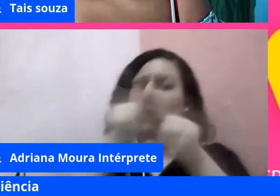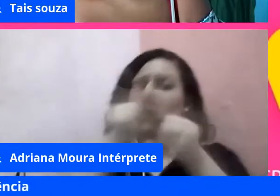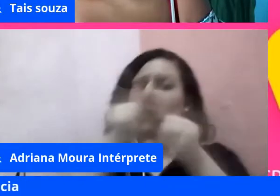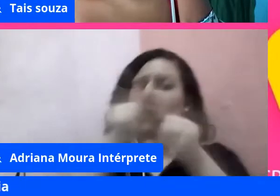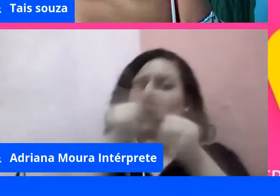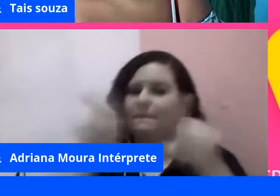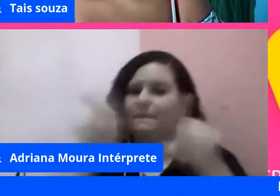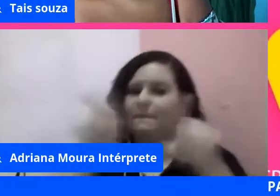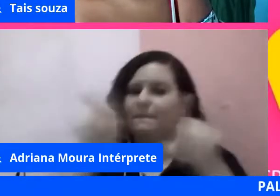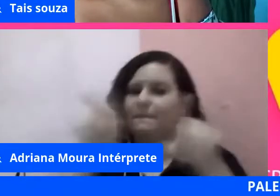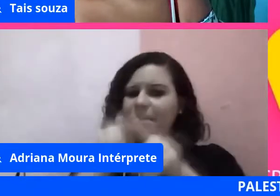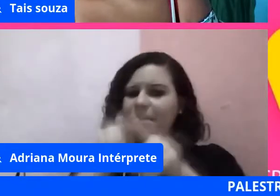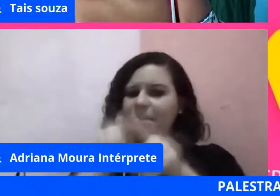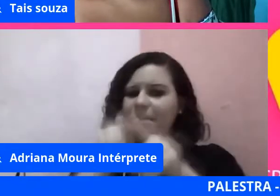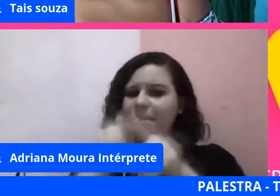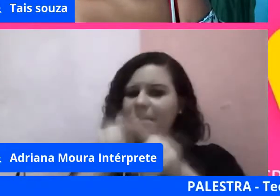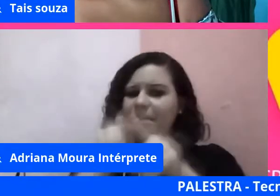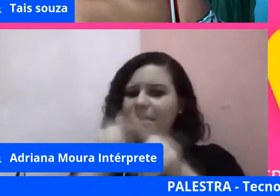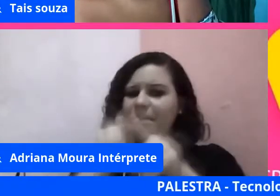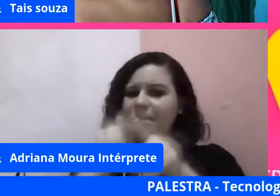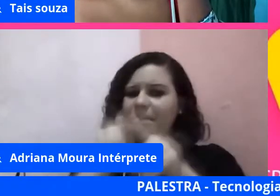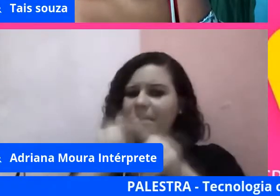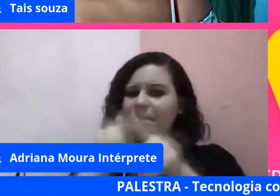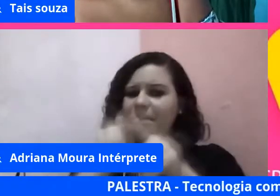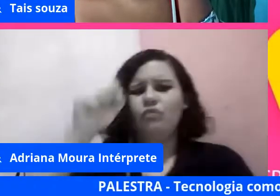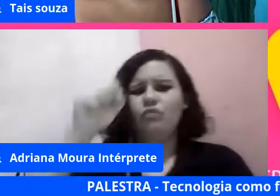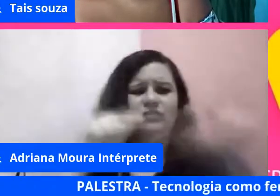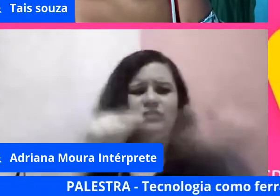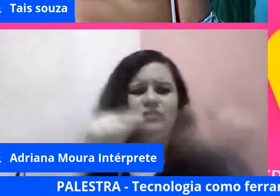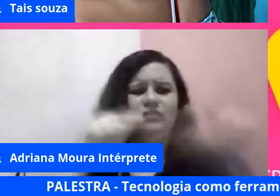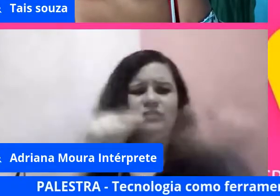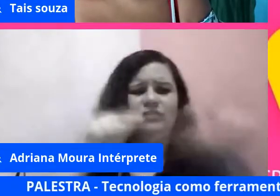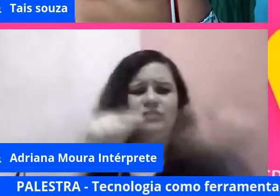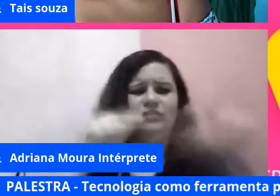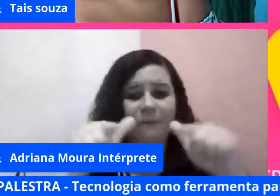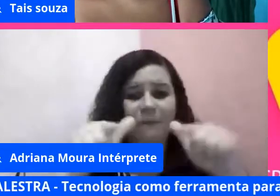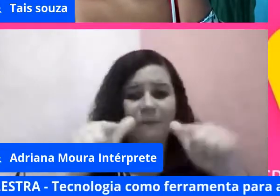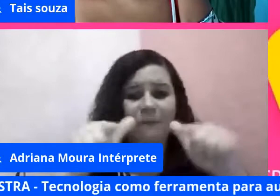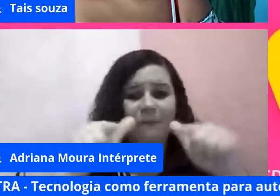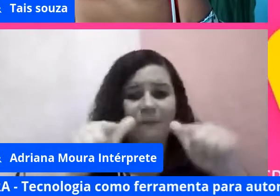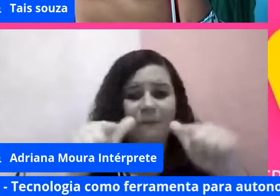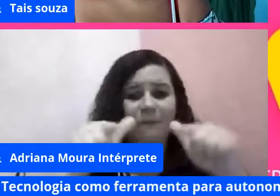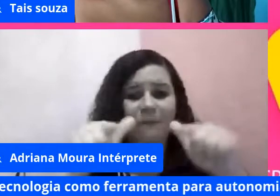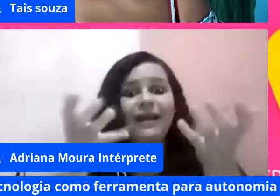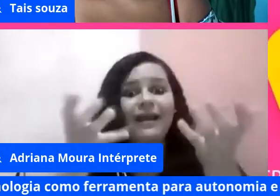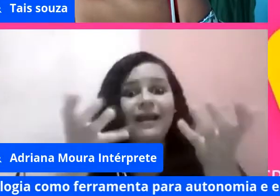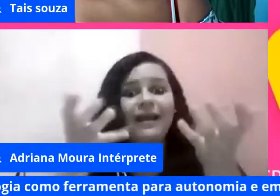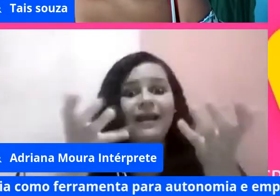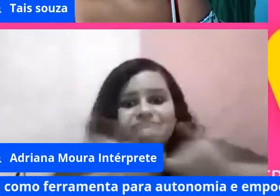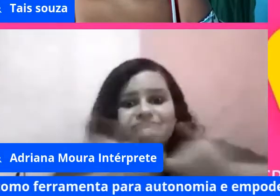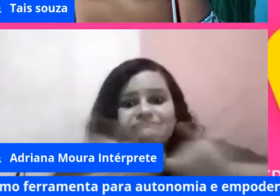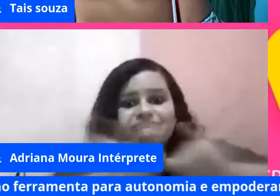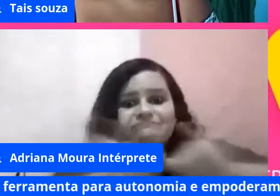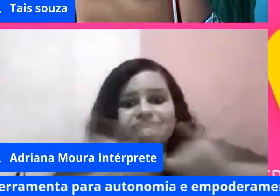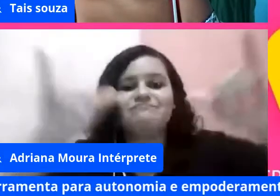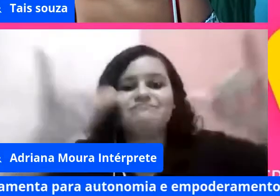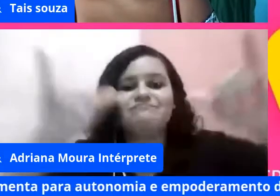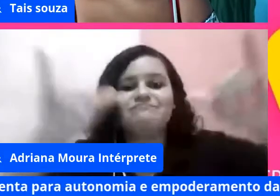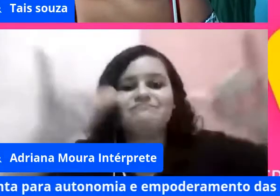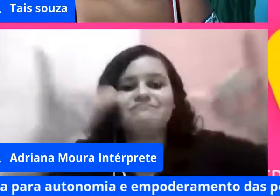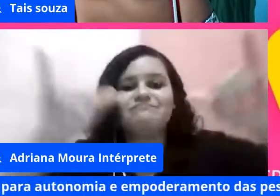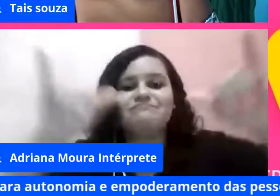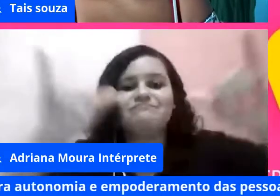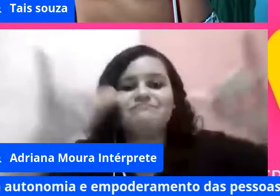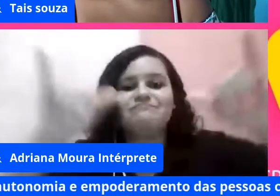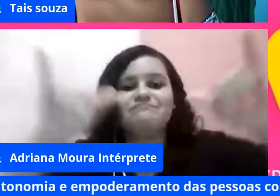com que a tecnologia, que é isso que a gente está vivendo hoje, mais do que nunca, é isso que a gente está, né, utilizando o tempo todo, a